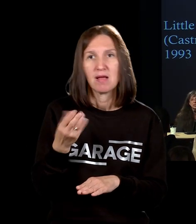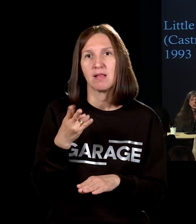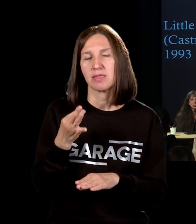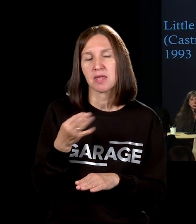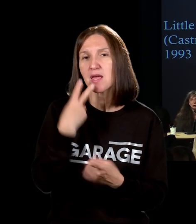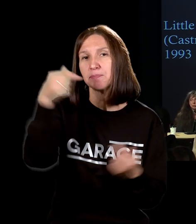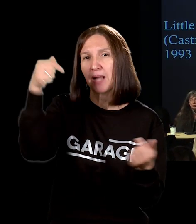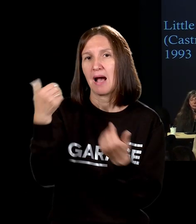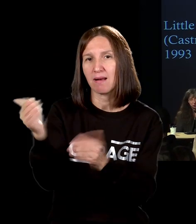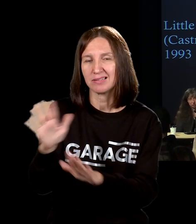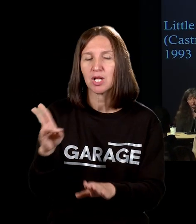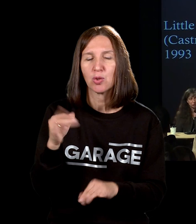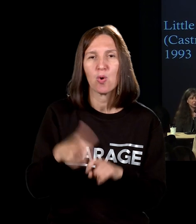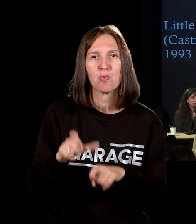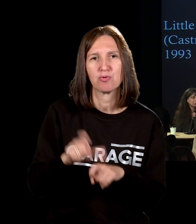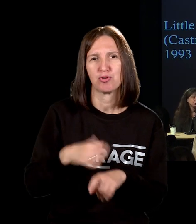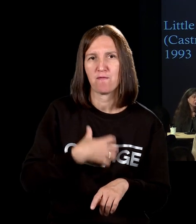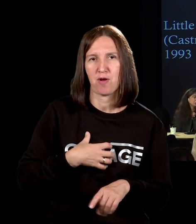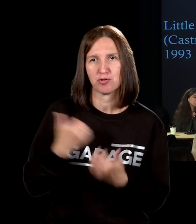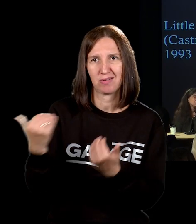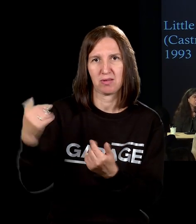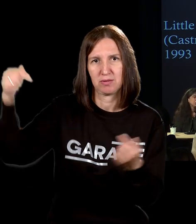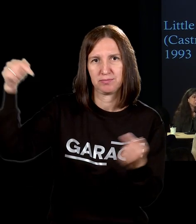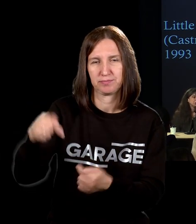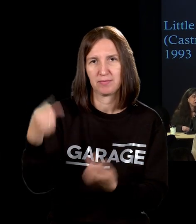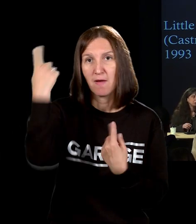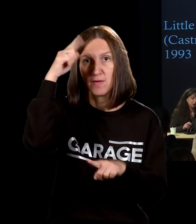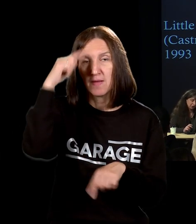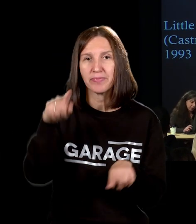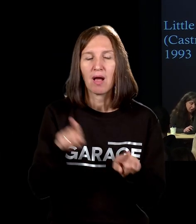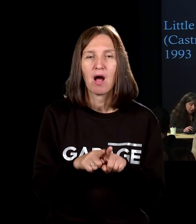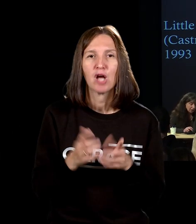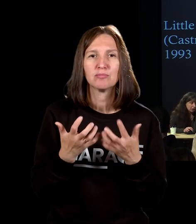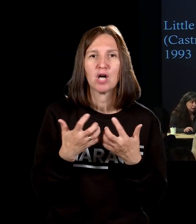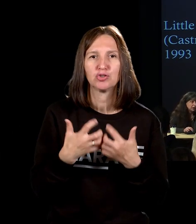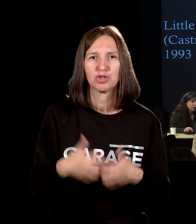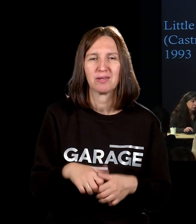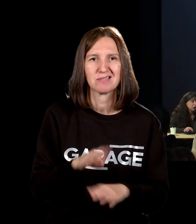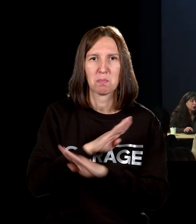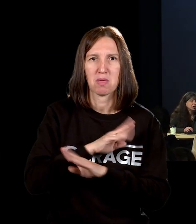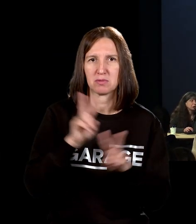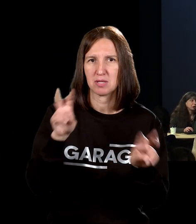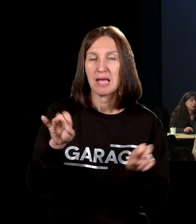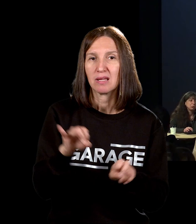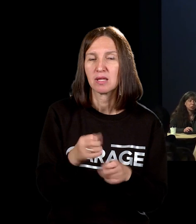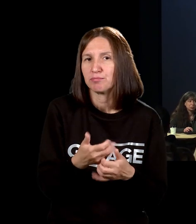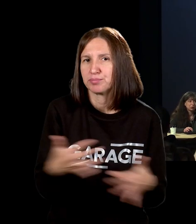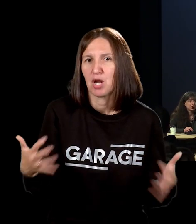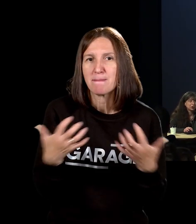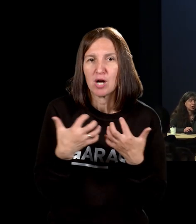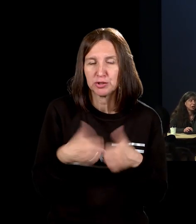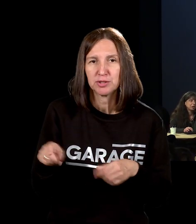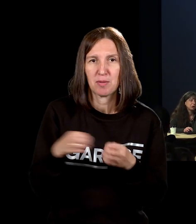самых характерных, но очень важных в этом контексте вещей, тут такая маленькая машина смерти. И машины, которые они